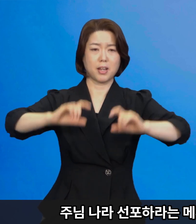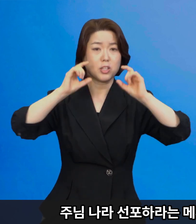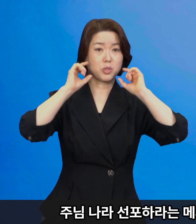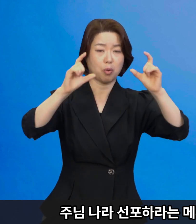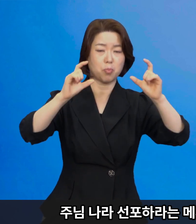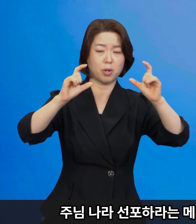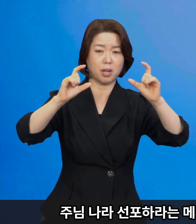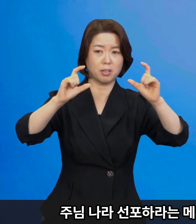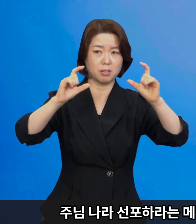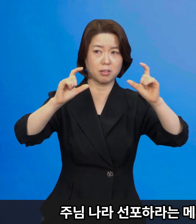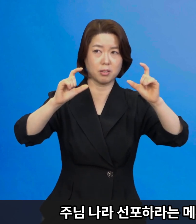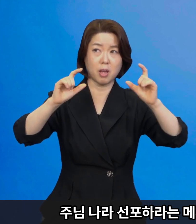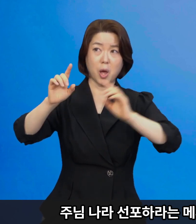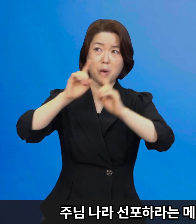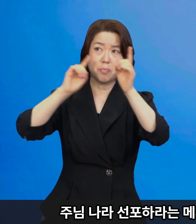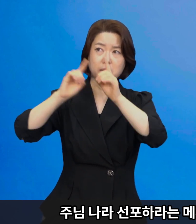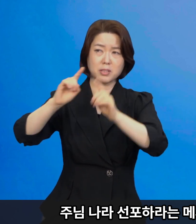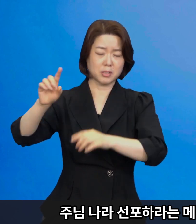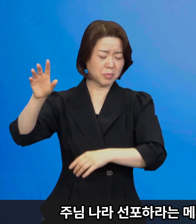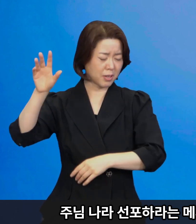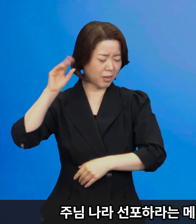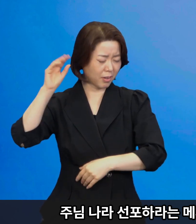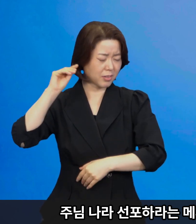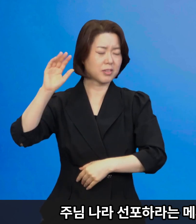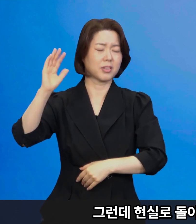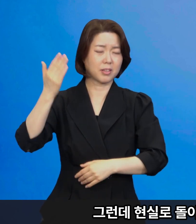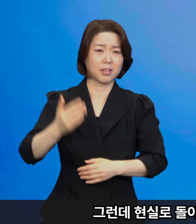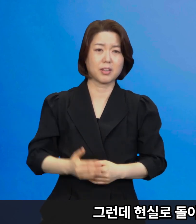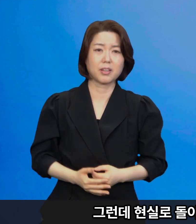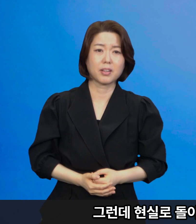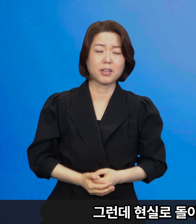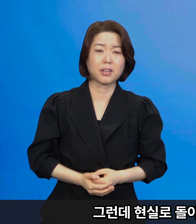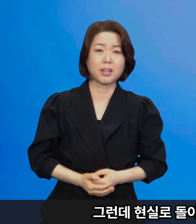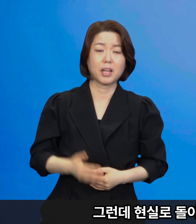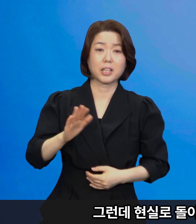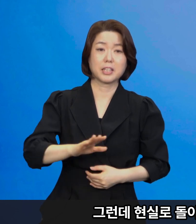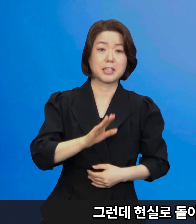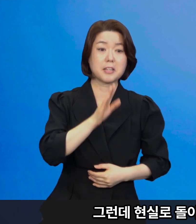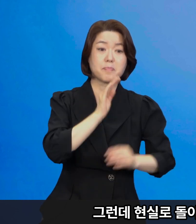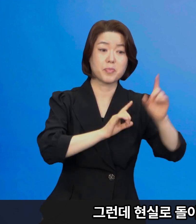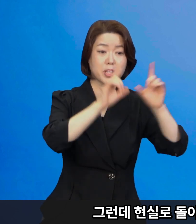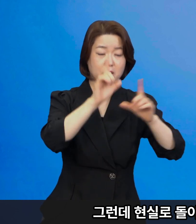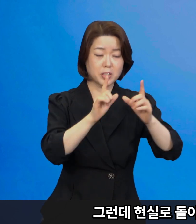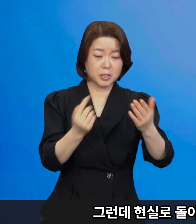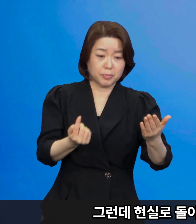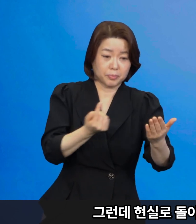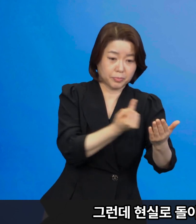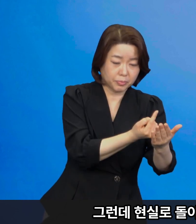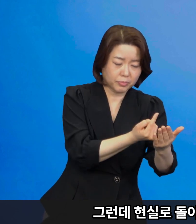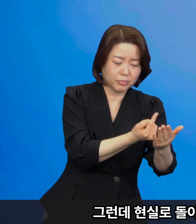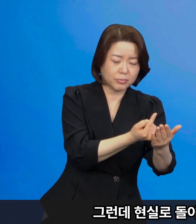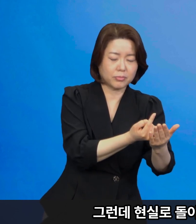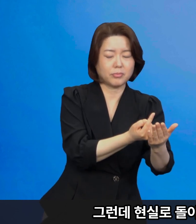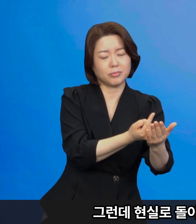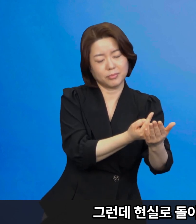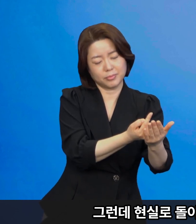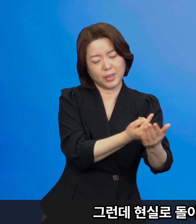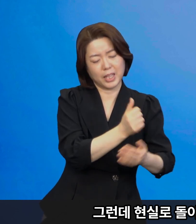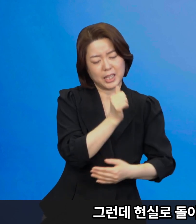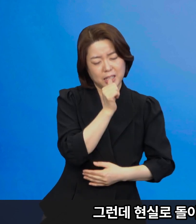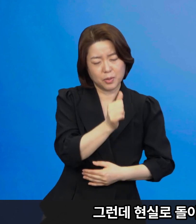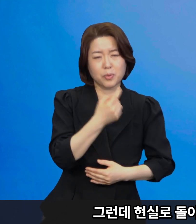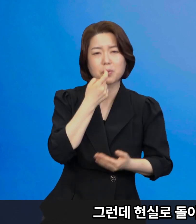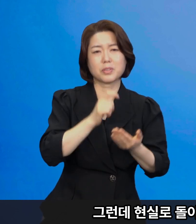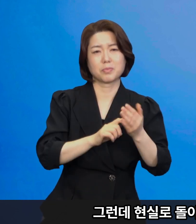메시지가 오늘도 귓가에 들립니다. 그런데 현실로 돌아오면 결코